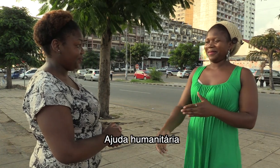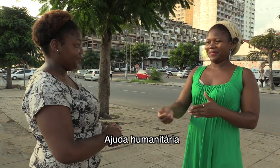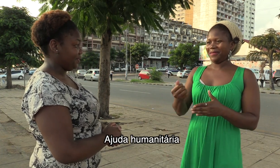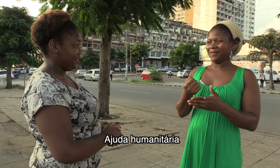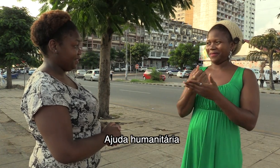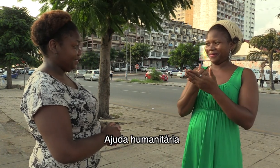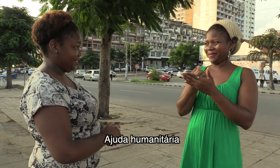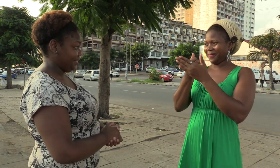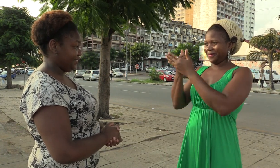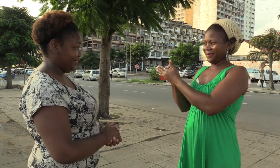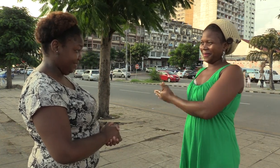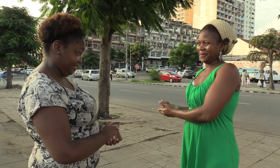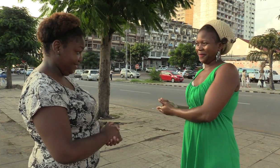ajuda humanitária,